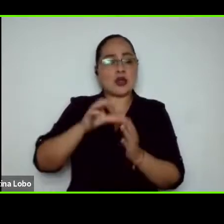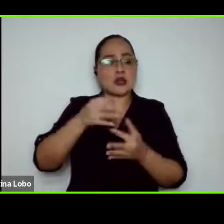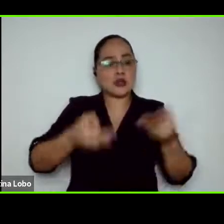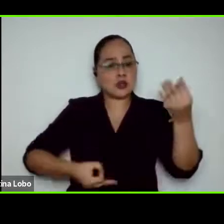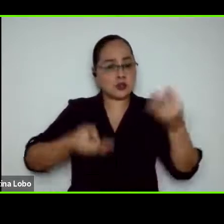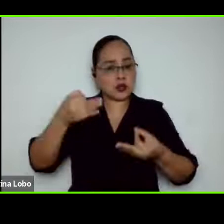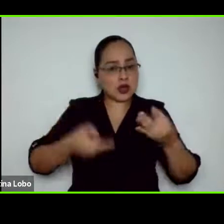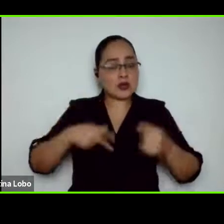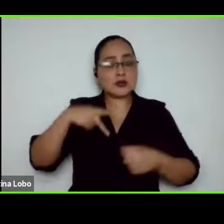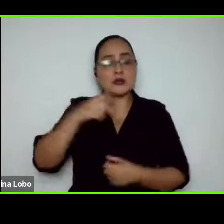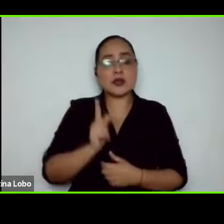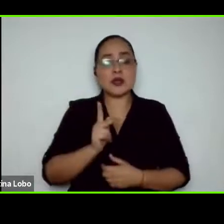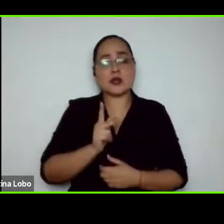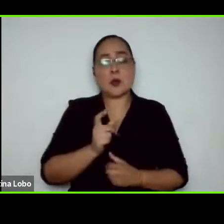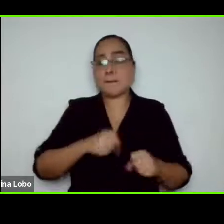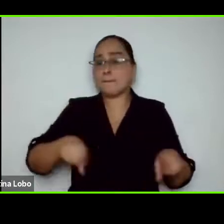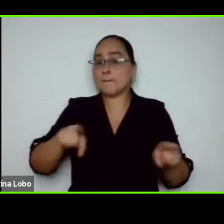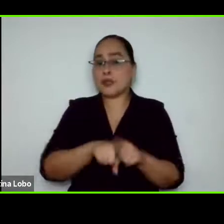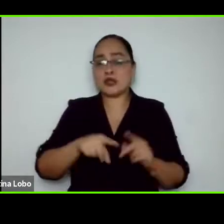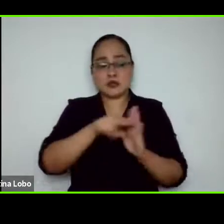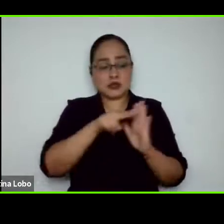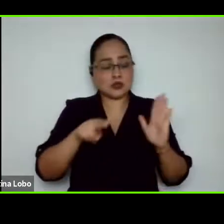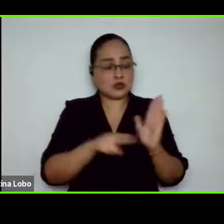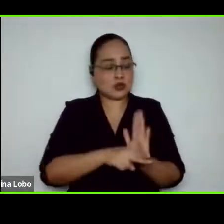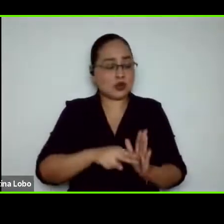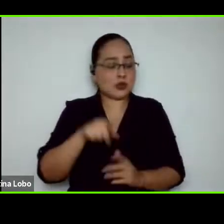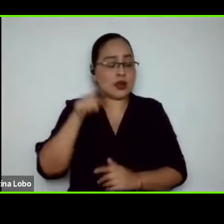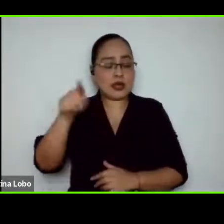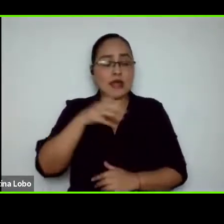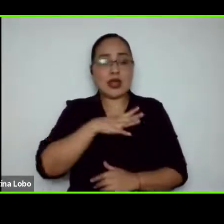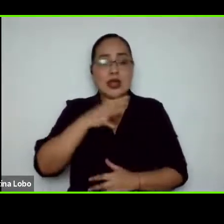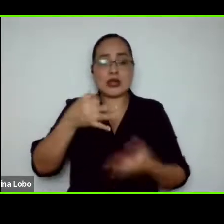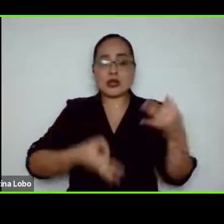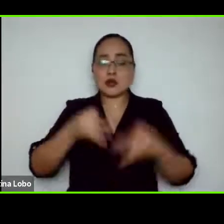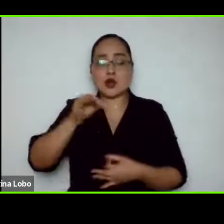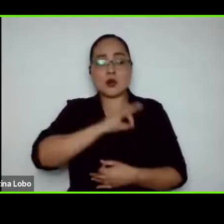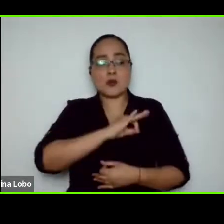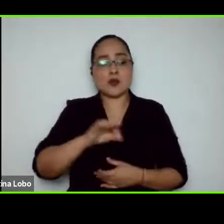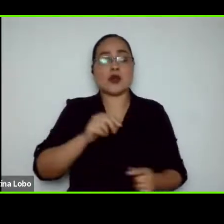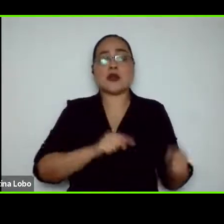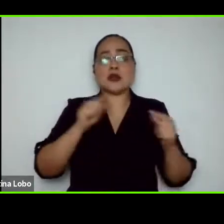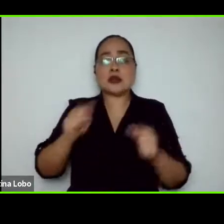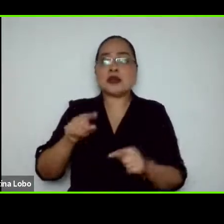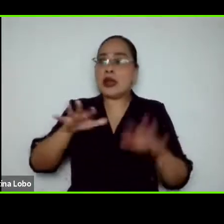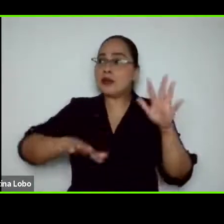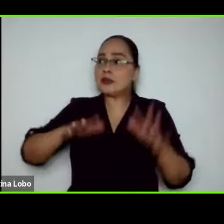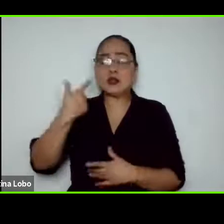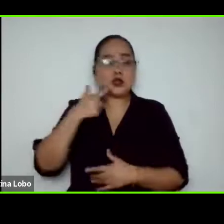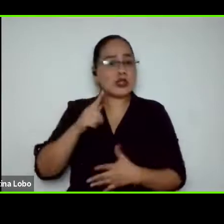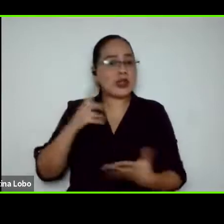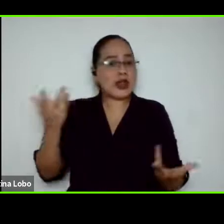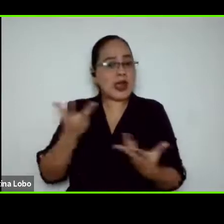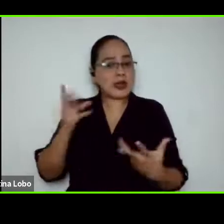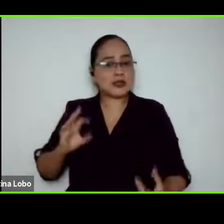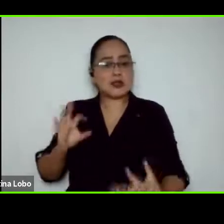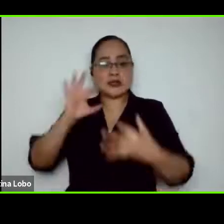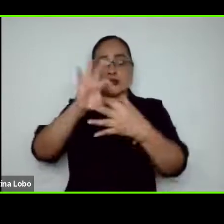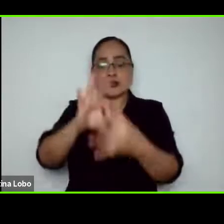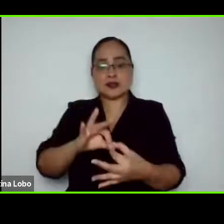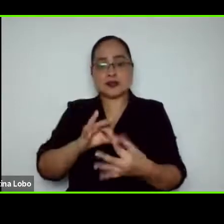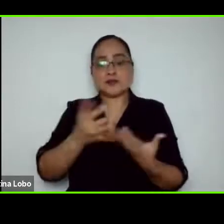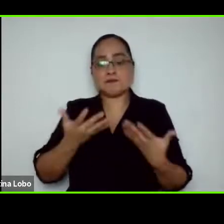que esas normas los tribunales sean reticentes a aplicarlas. Entonces, la aplicación, digamos,